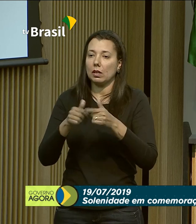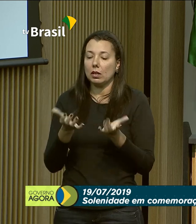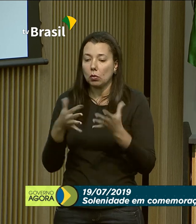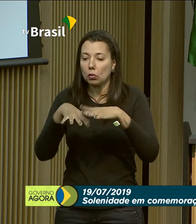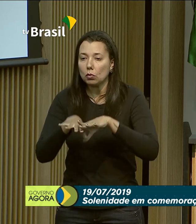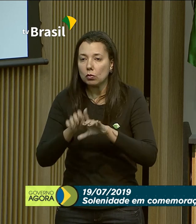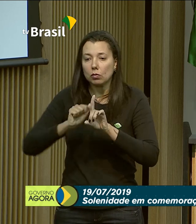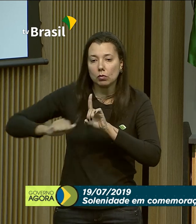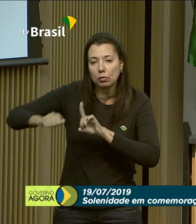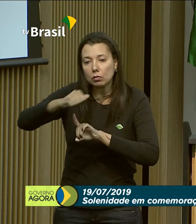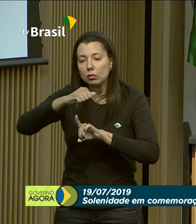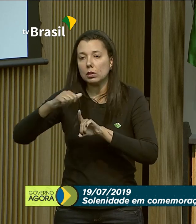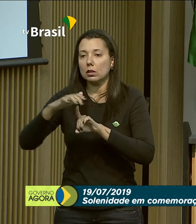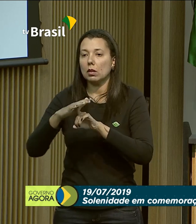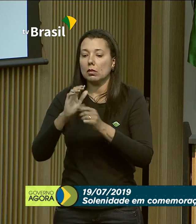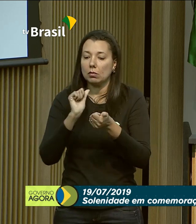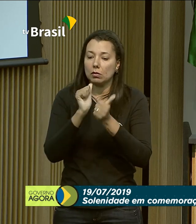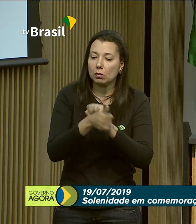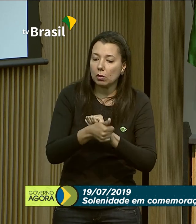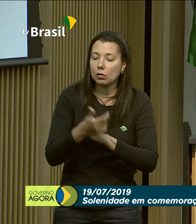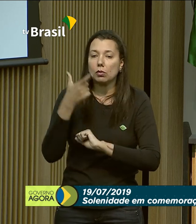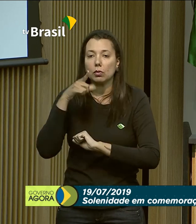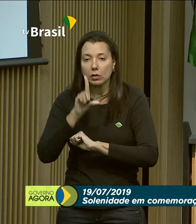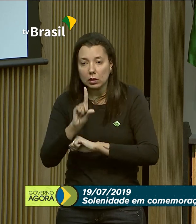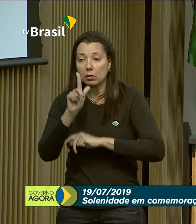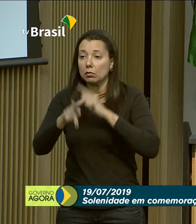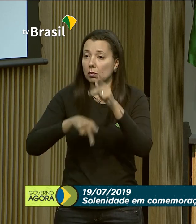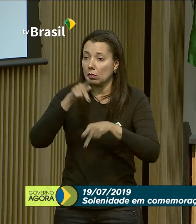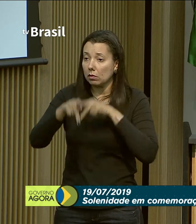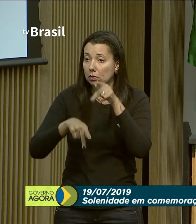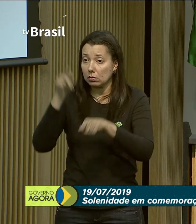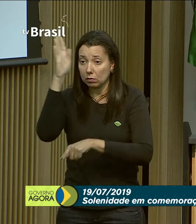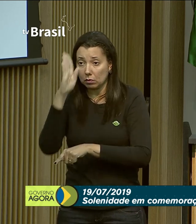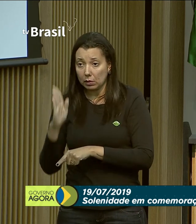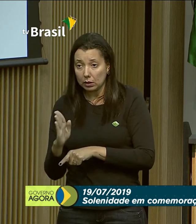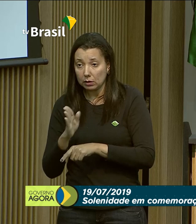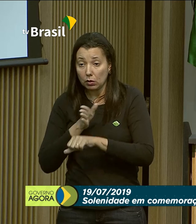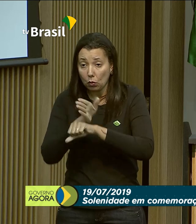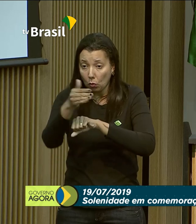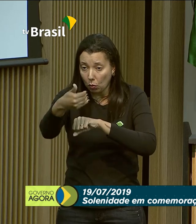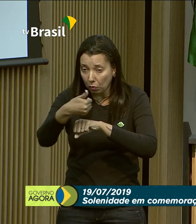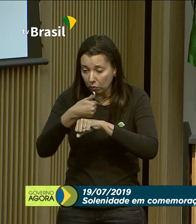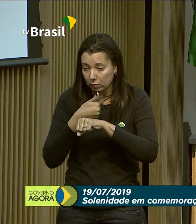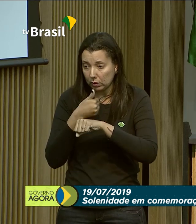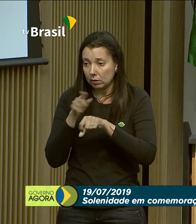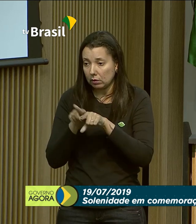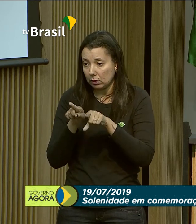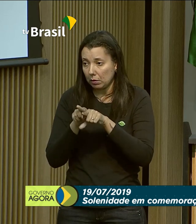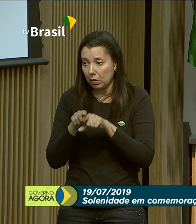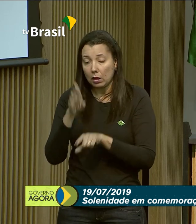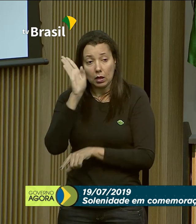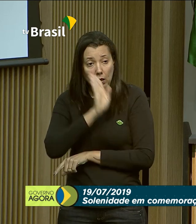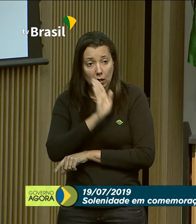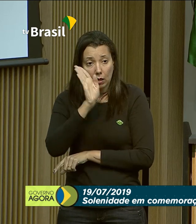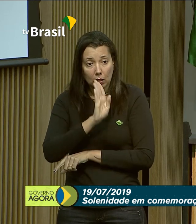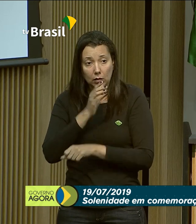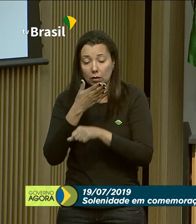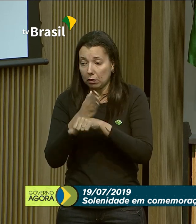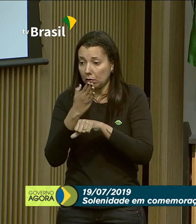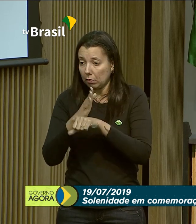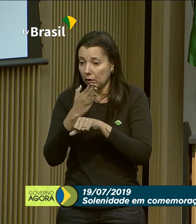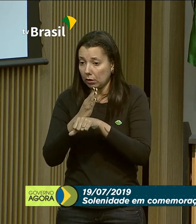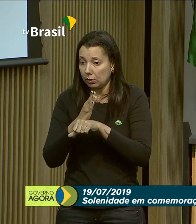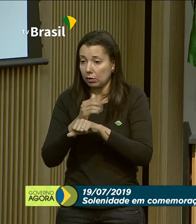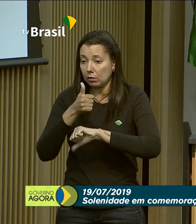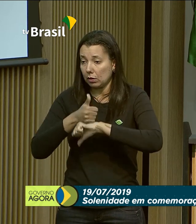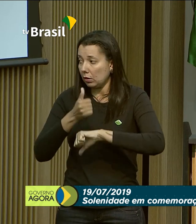inclusão social por meio do esporte, garantindo à população brasileira o acesso gratuito à prática esportiva,